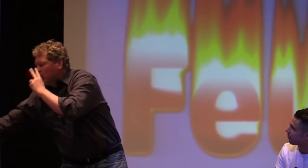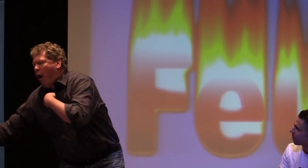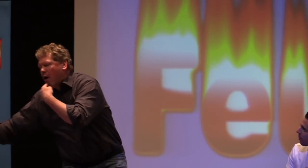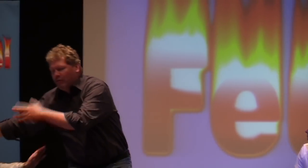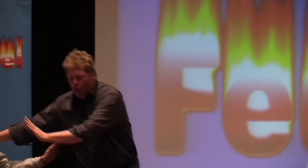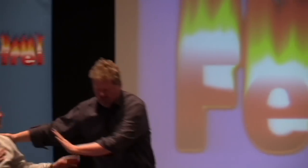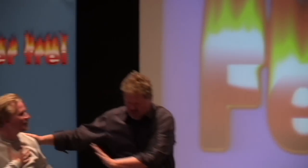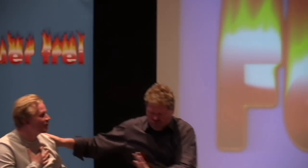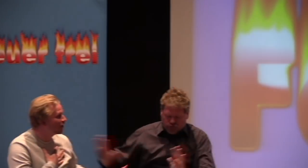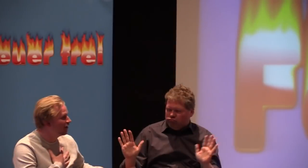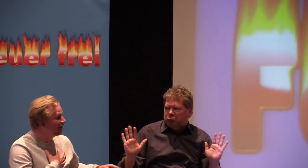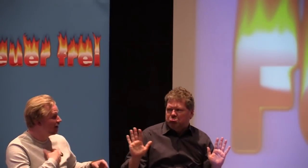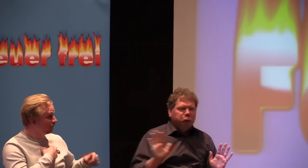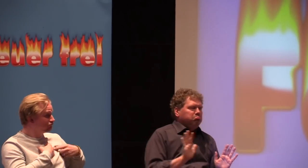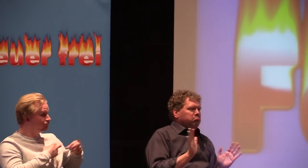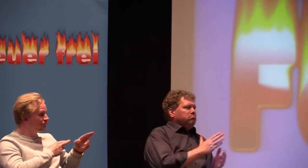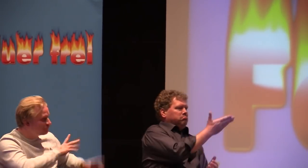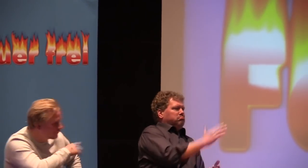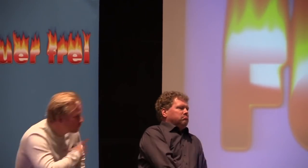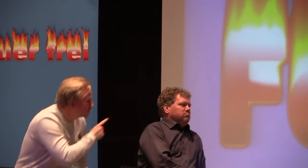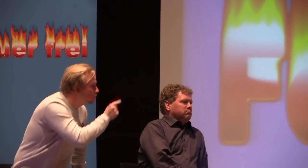in älteren Strukturen einfach ansässig.